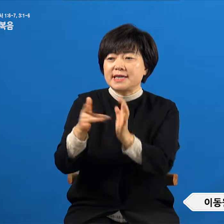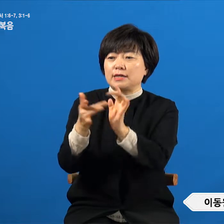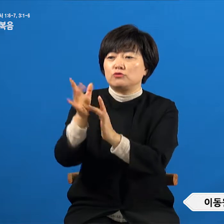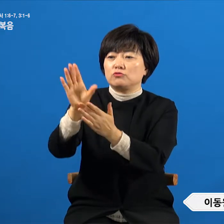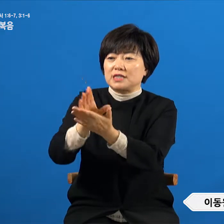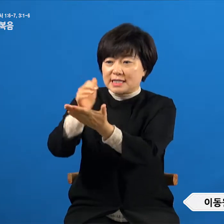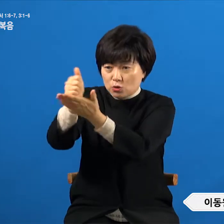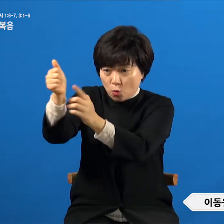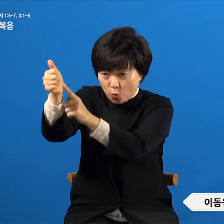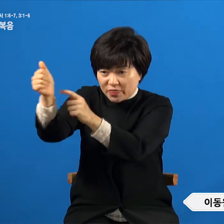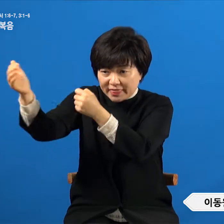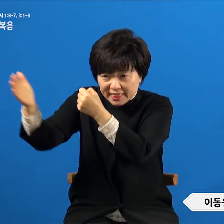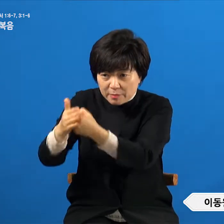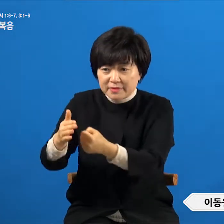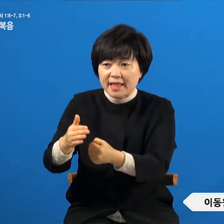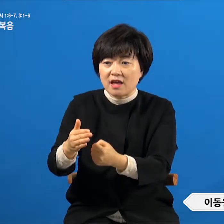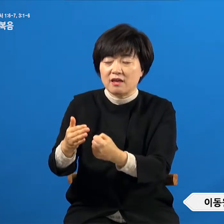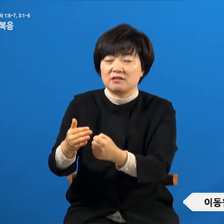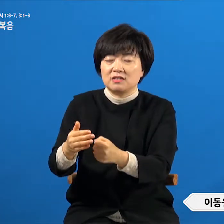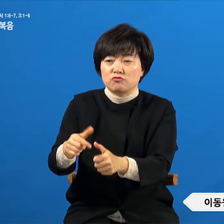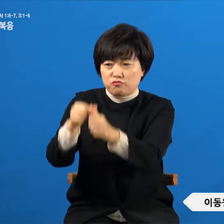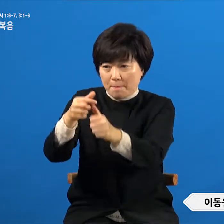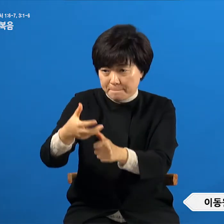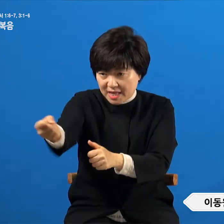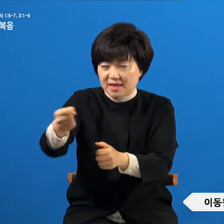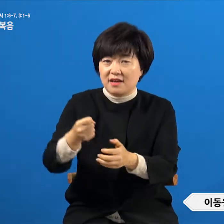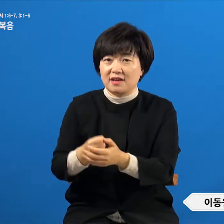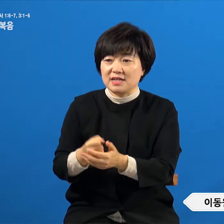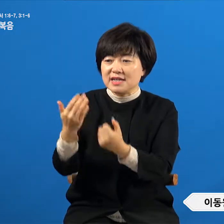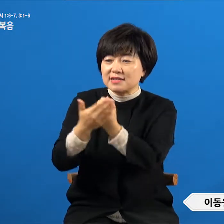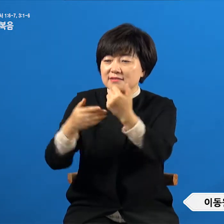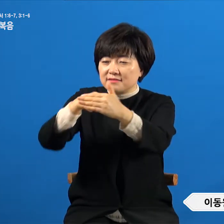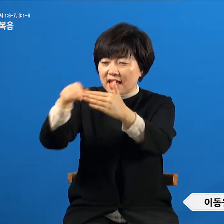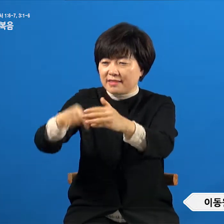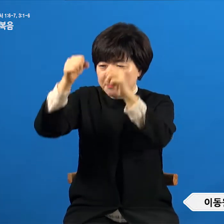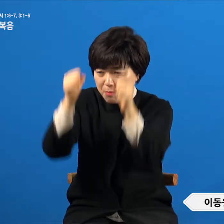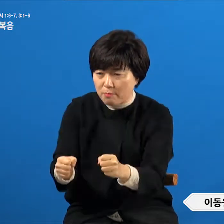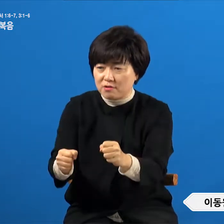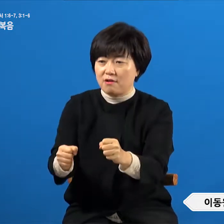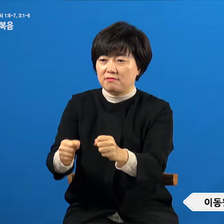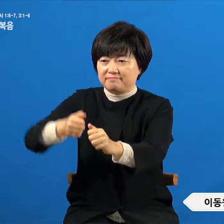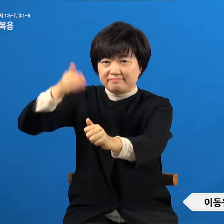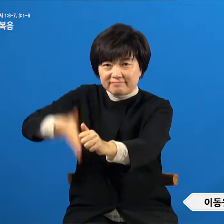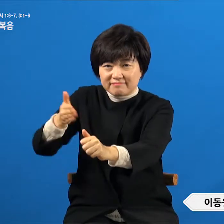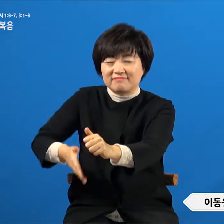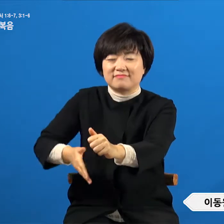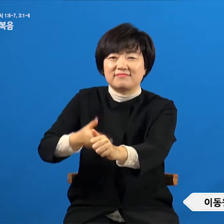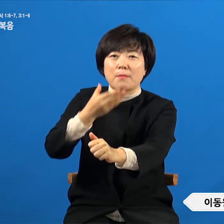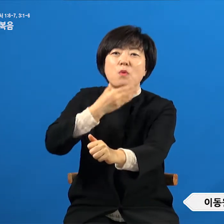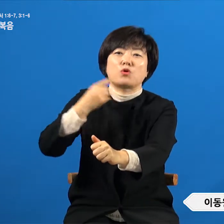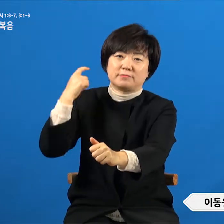안에 머물러 살아야 한다는 것. 이것이 갈라디아에 전해진 복음의 핵심이었습니다.